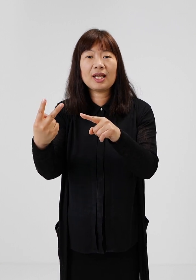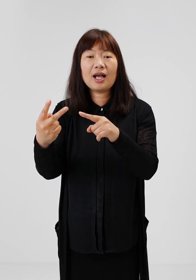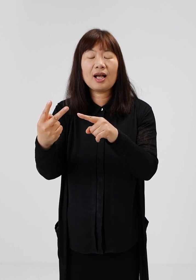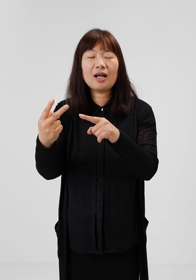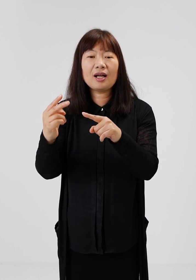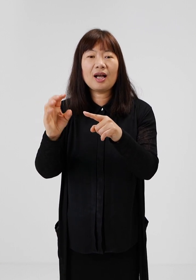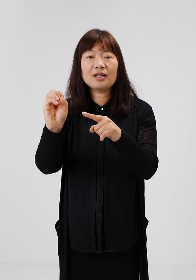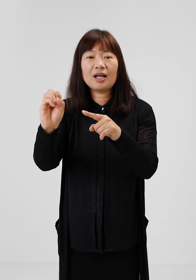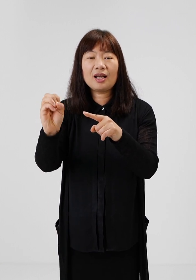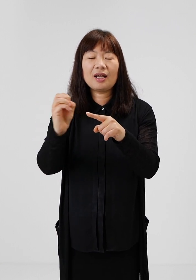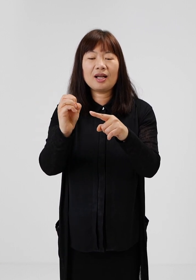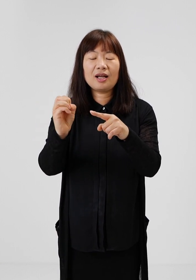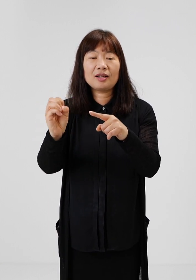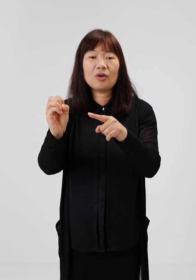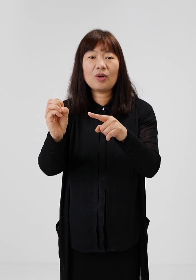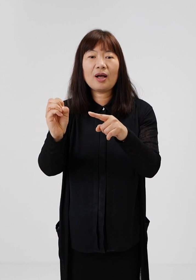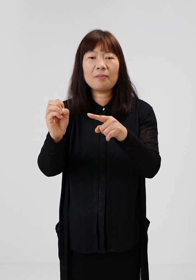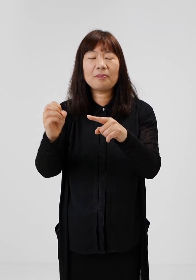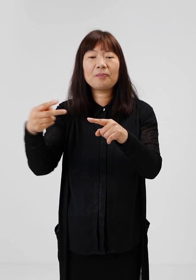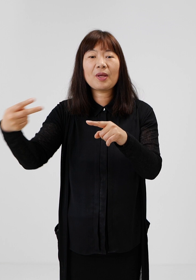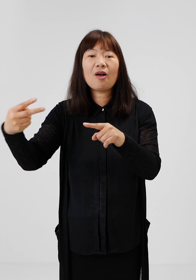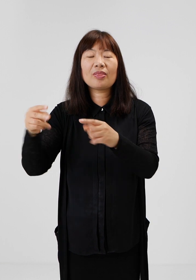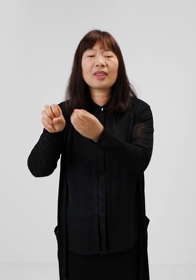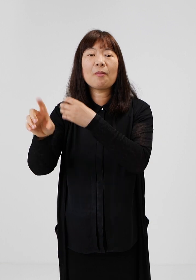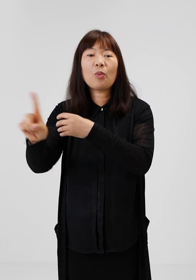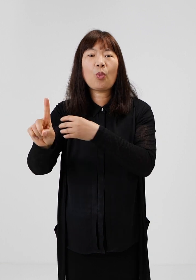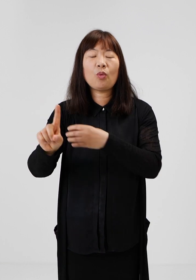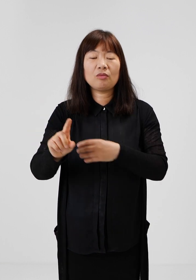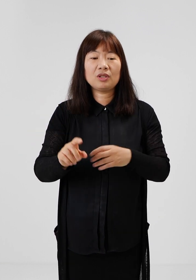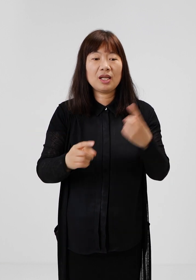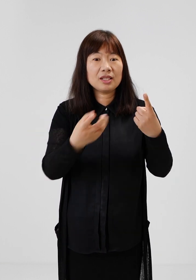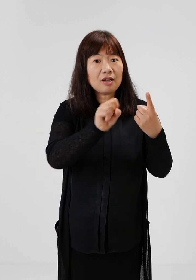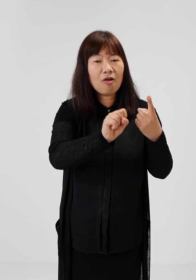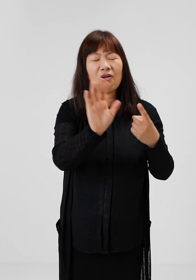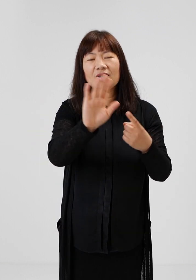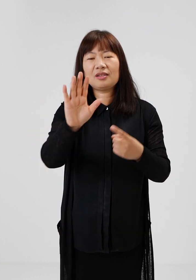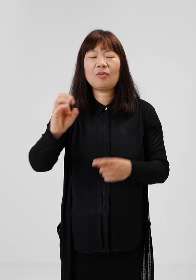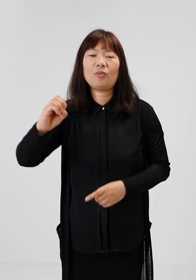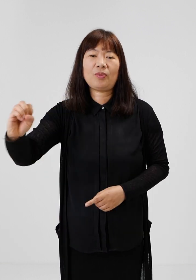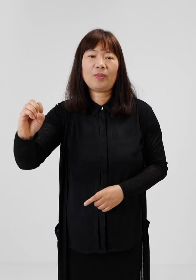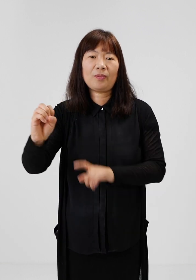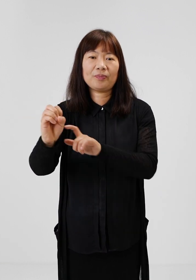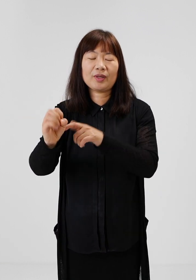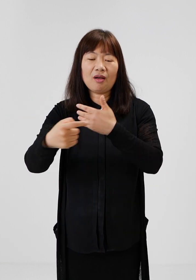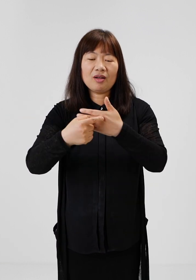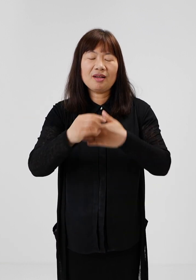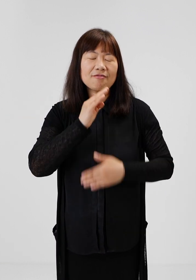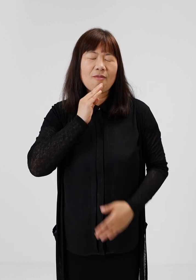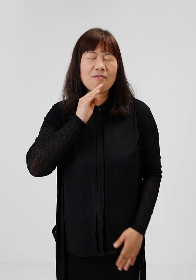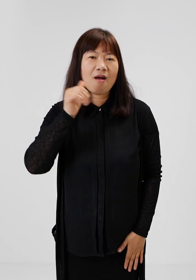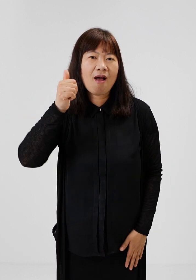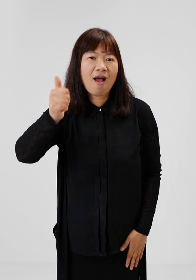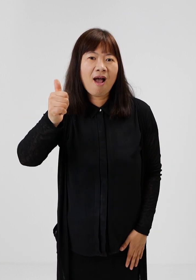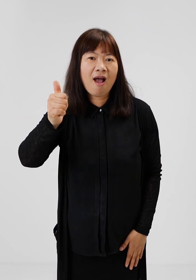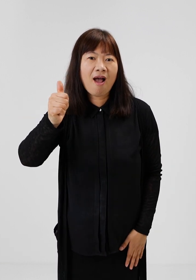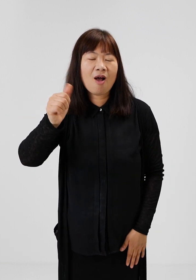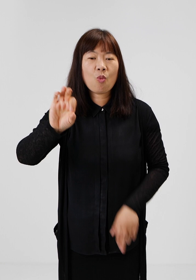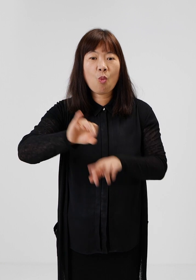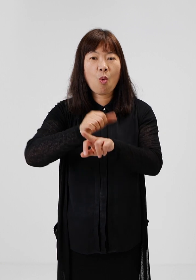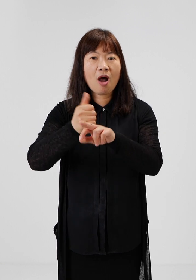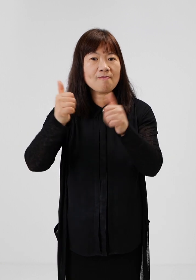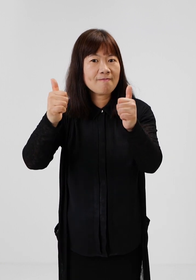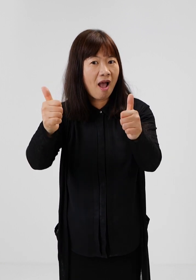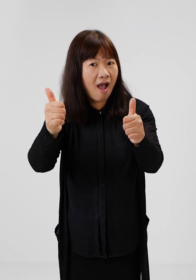제로예요. 그러니까 겉으로는 아무리 대단해 보이고 진짜 여러분들 표현으로